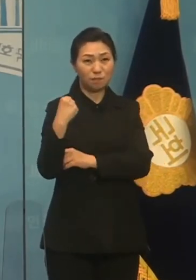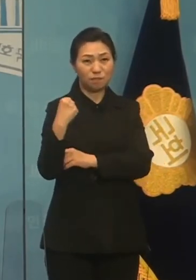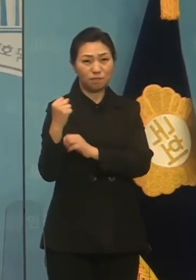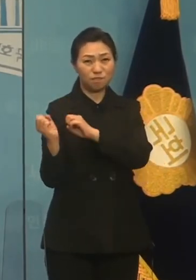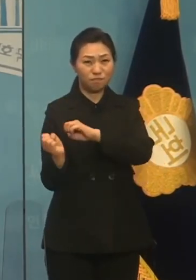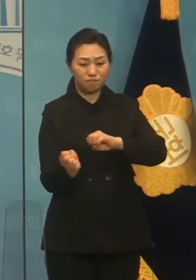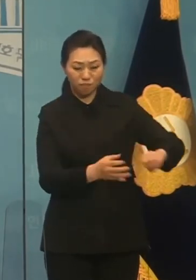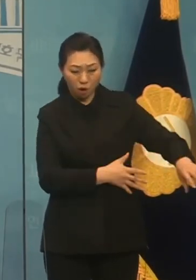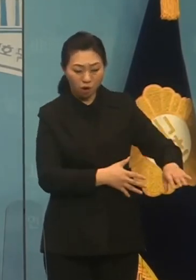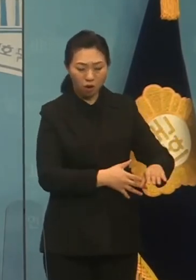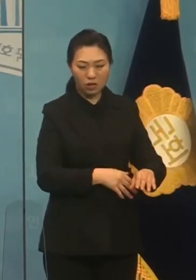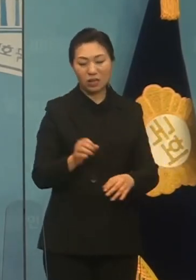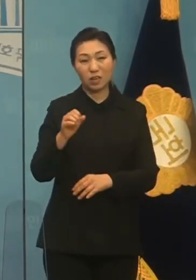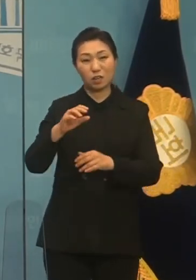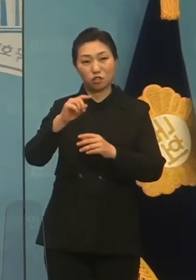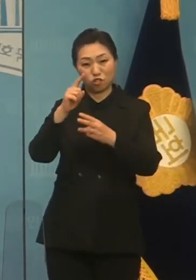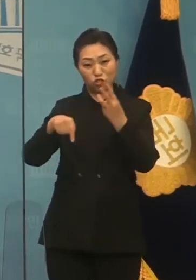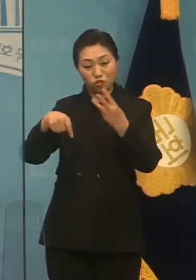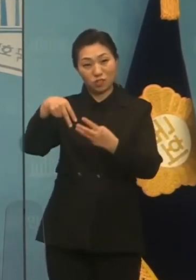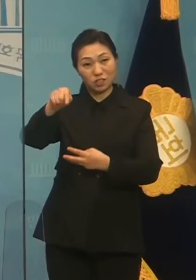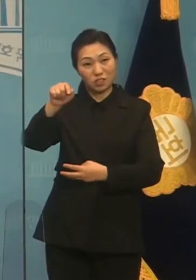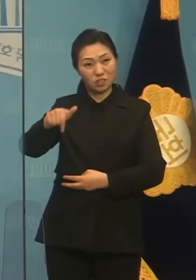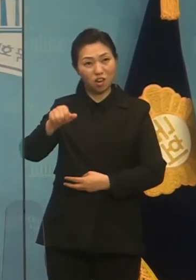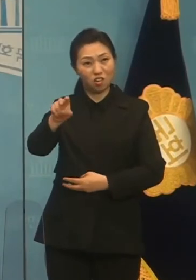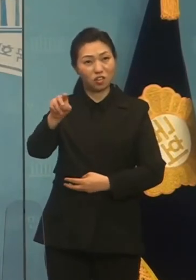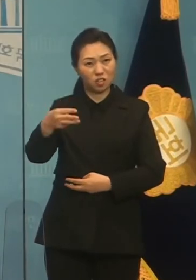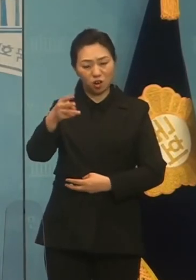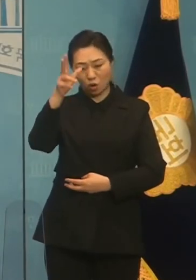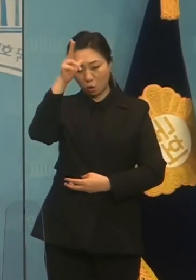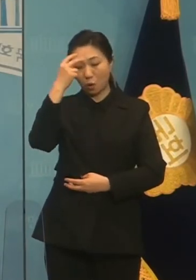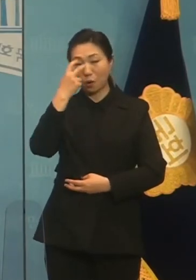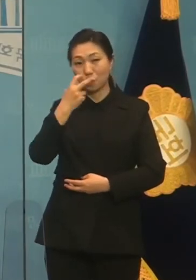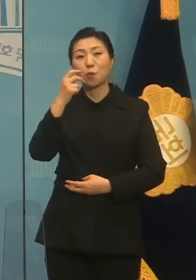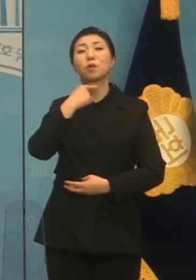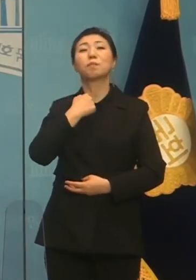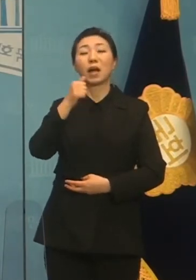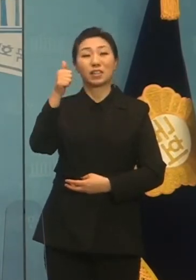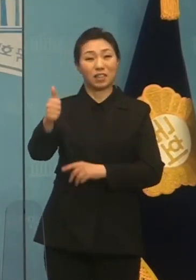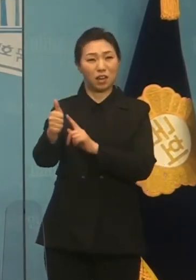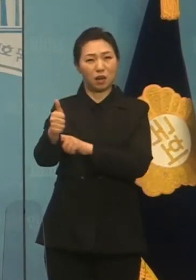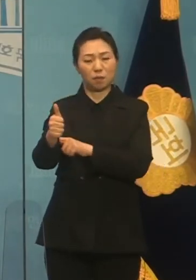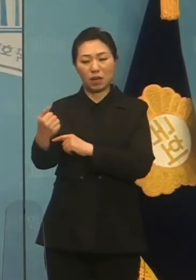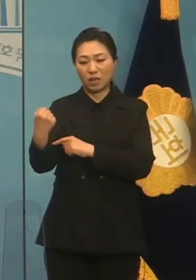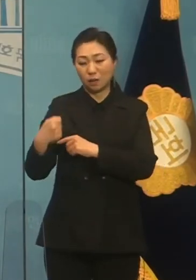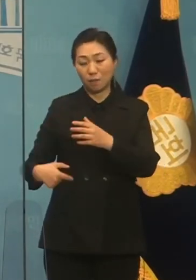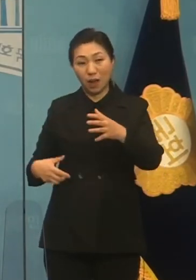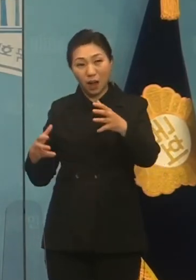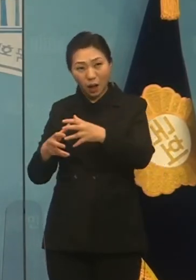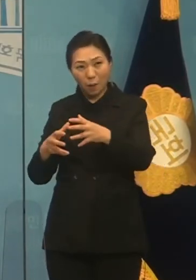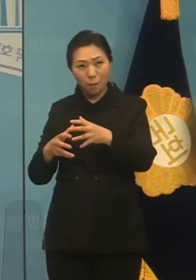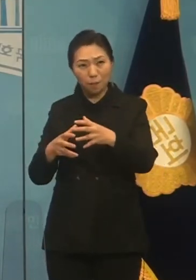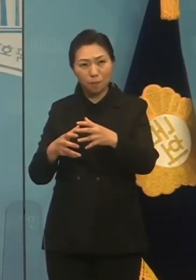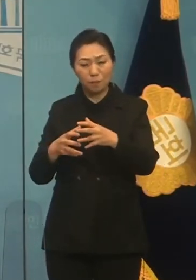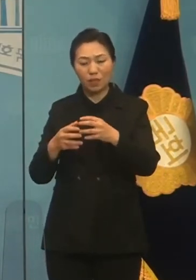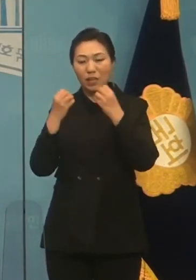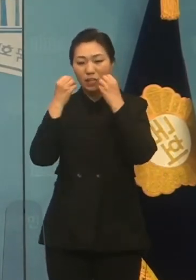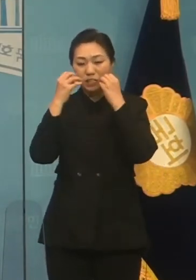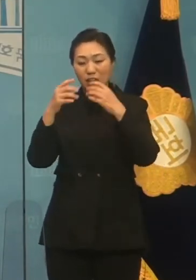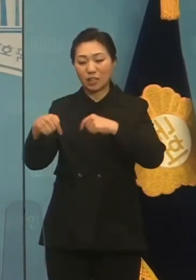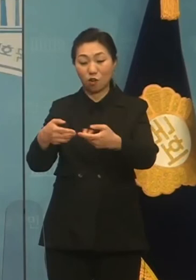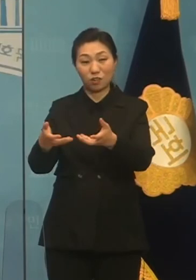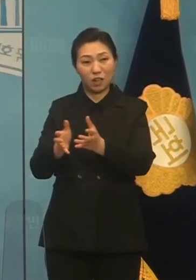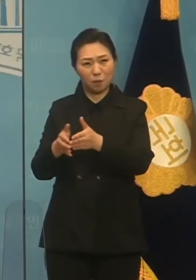제 3지대를 따로 만들어 야권을 분열시킬 것이라는 가짜뉴스는 말끔하게 사라지기를